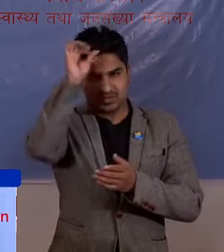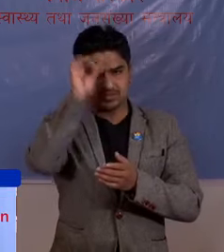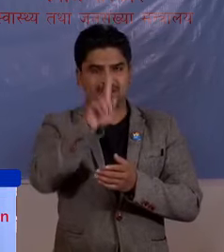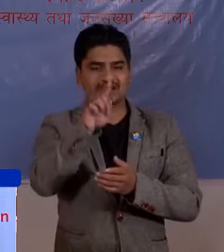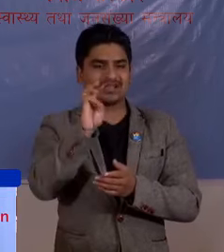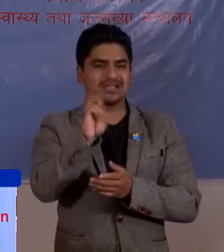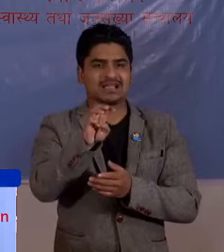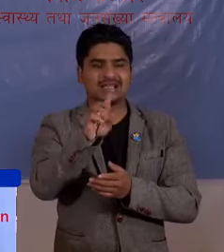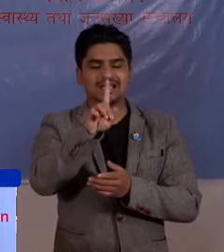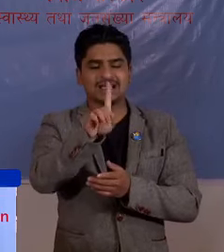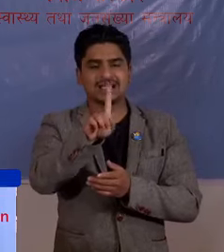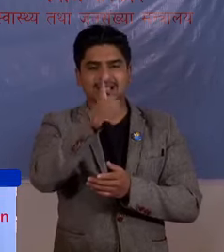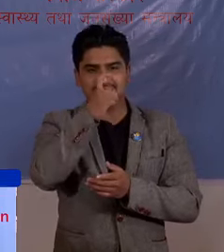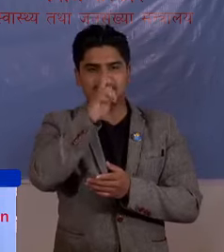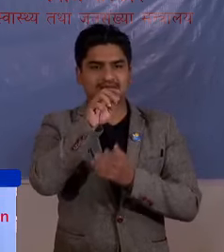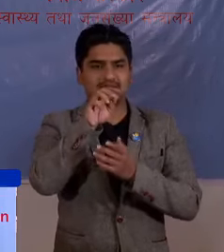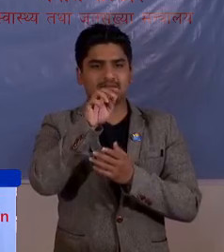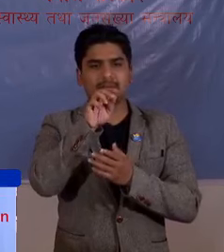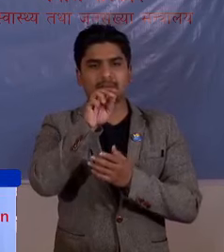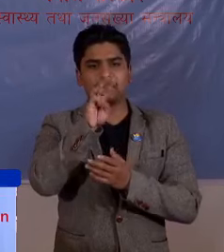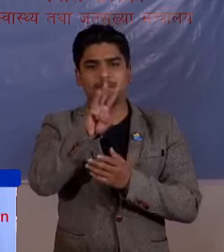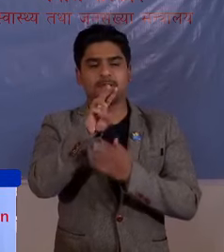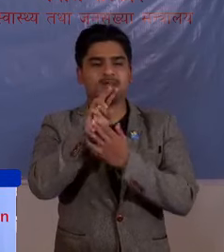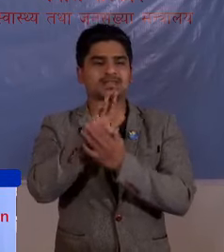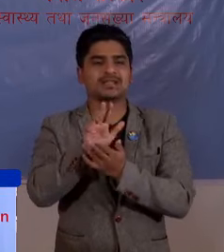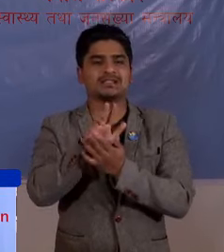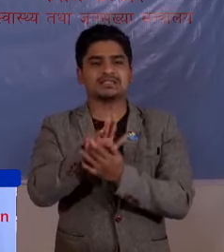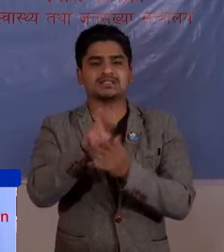प्रदेशमा 1,639 गरी जम्मा